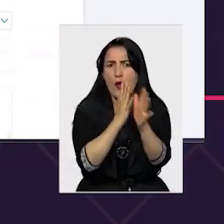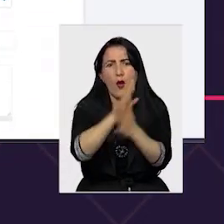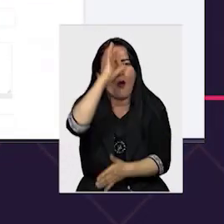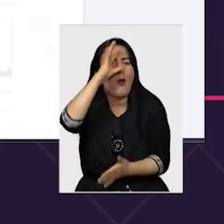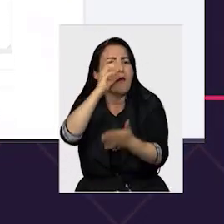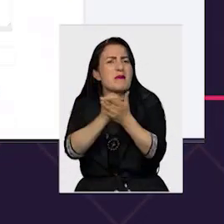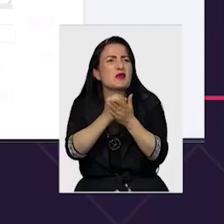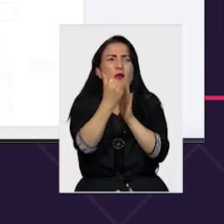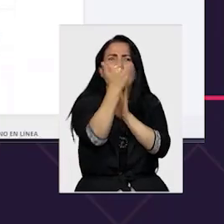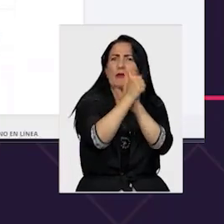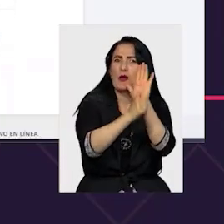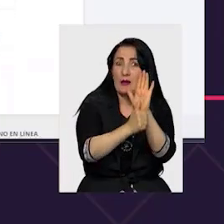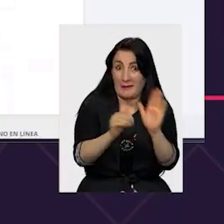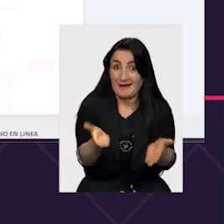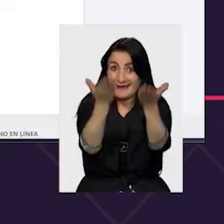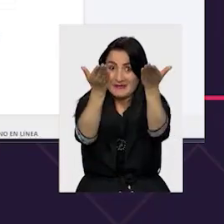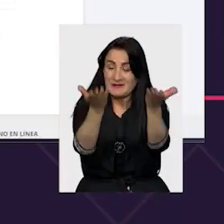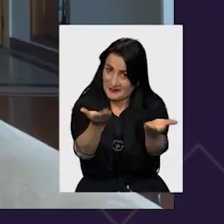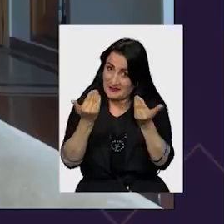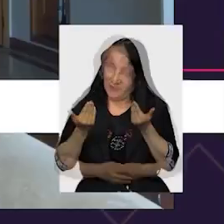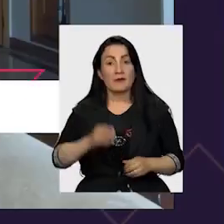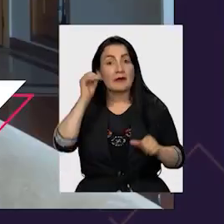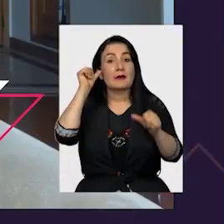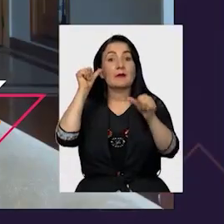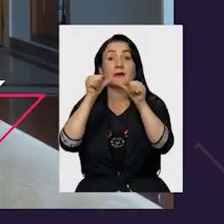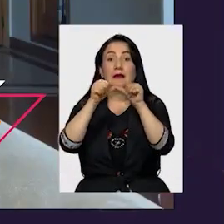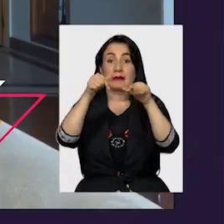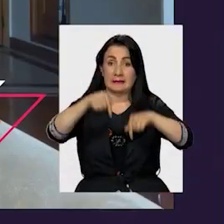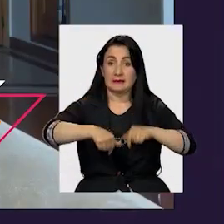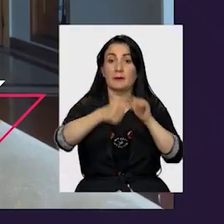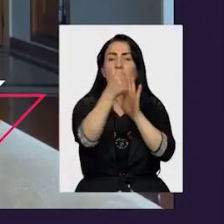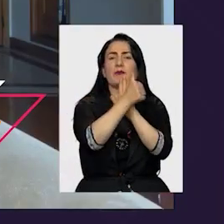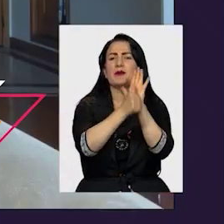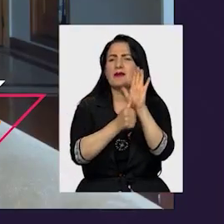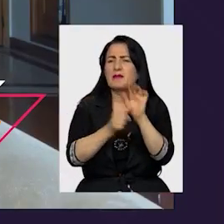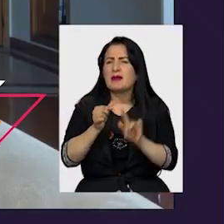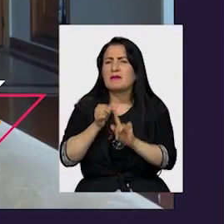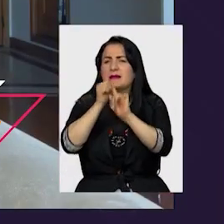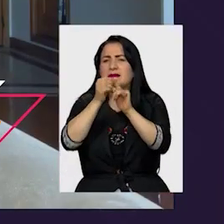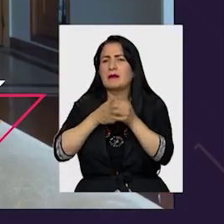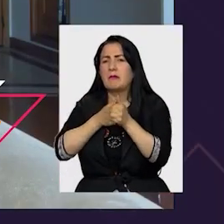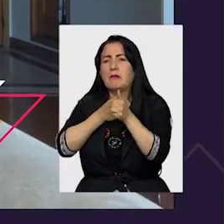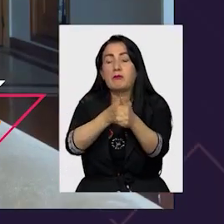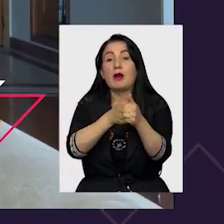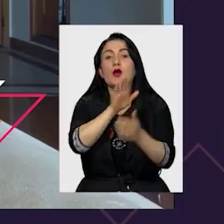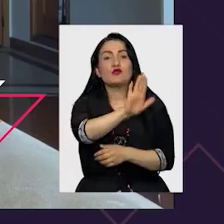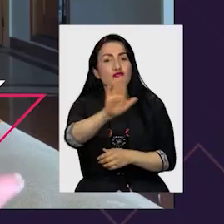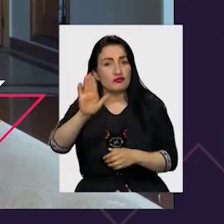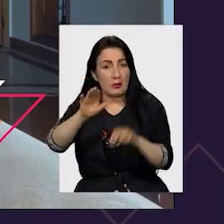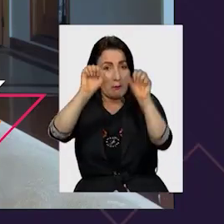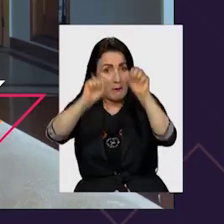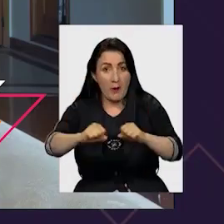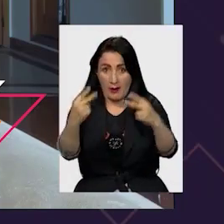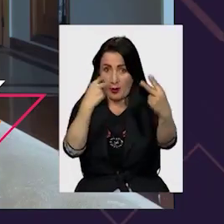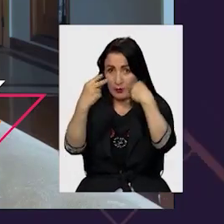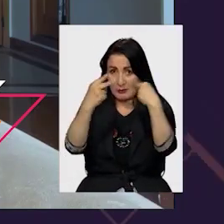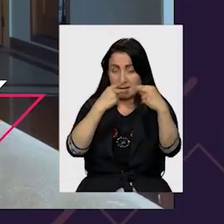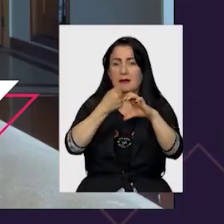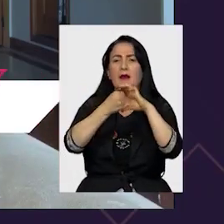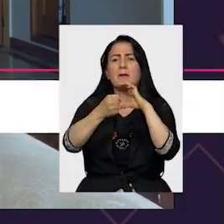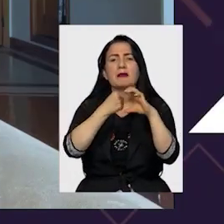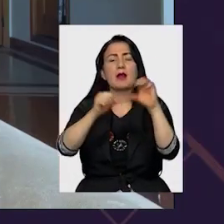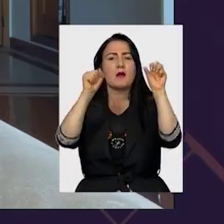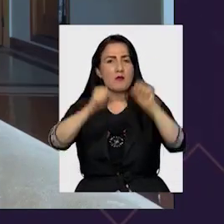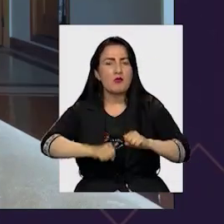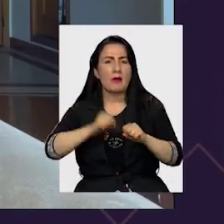cuenta, qué opinan de nuestros programas, ¿se animan? Recuerden que este programa es uno de los mecanismos que tienen ustedes como